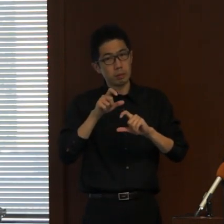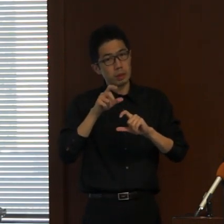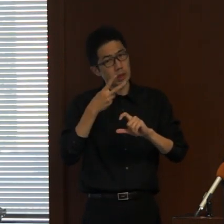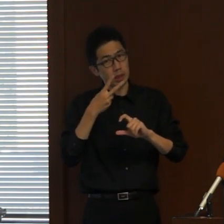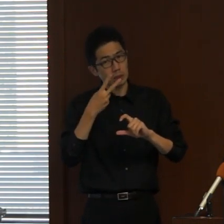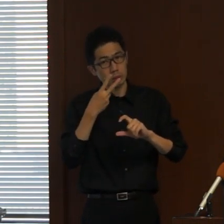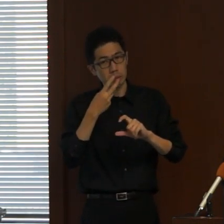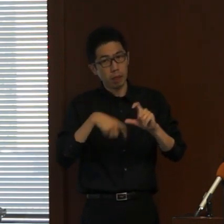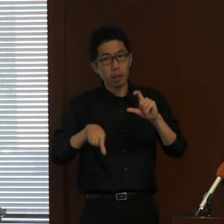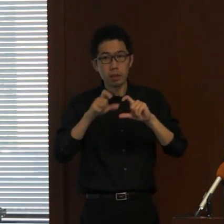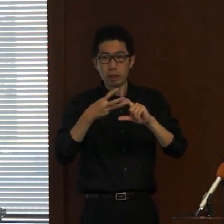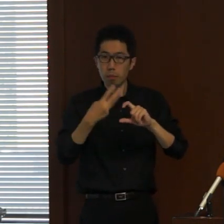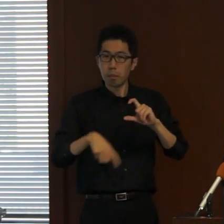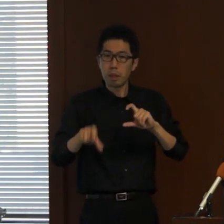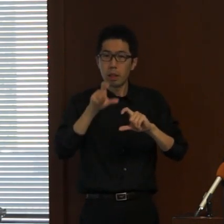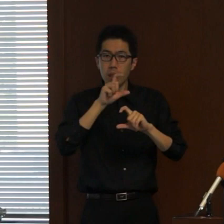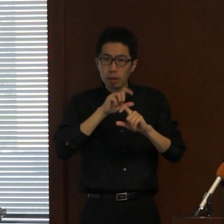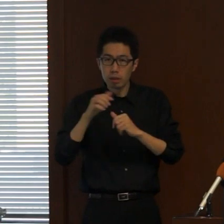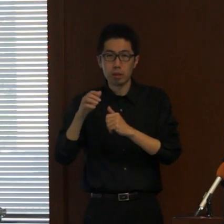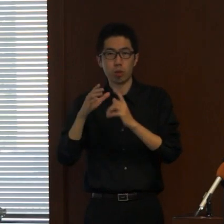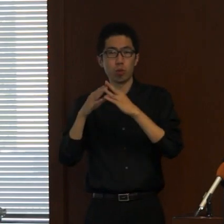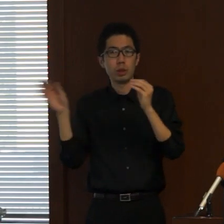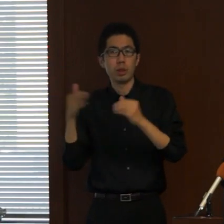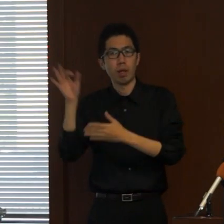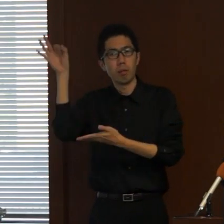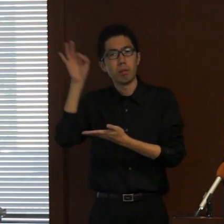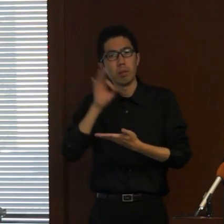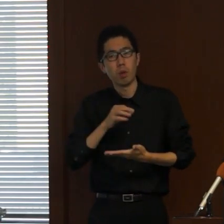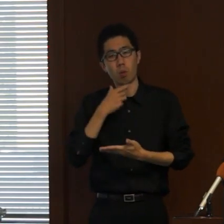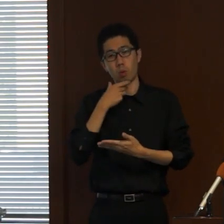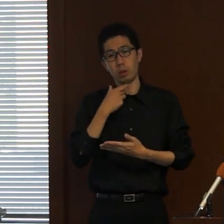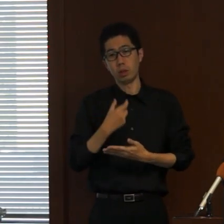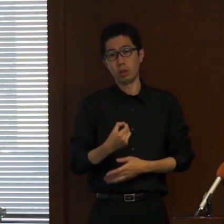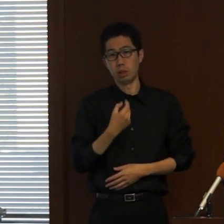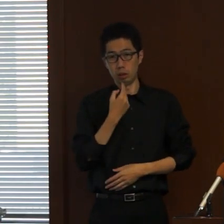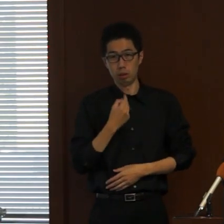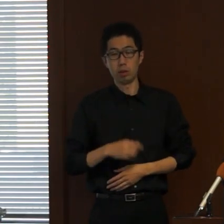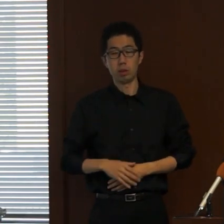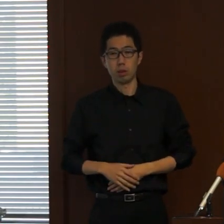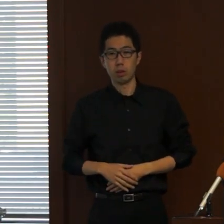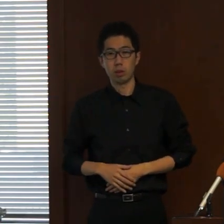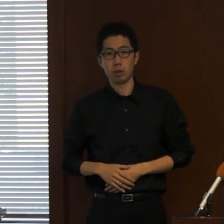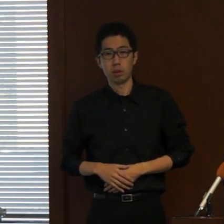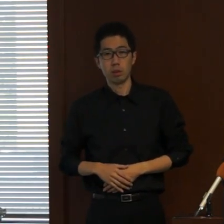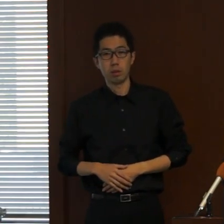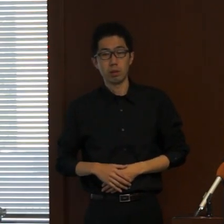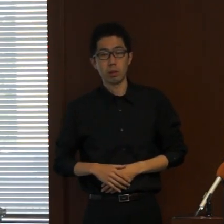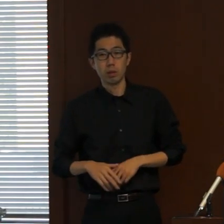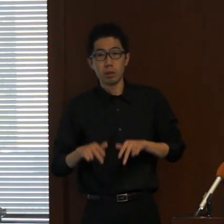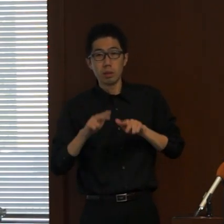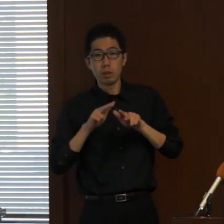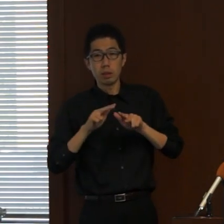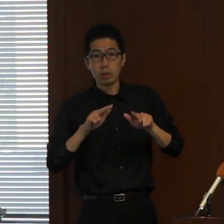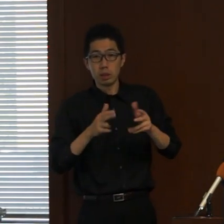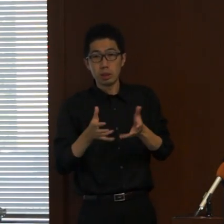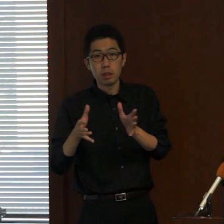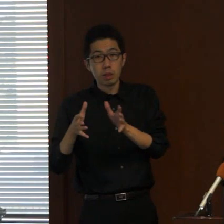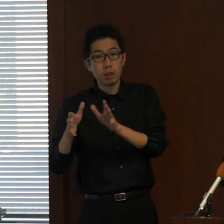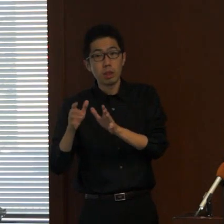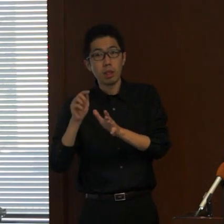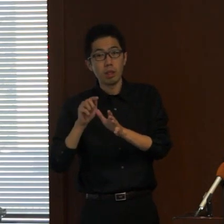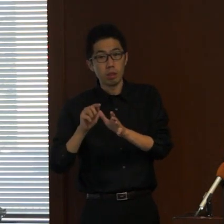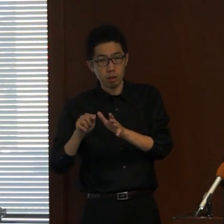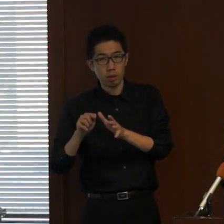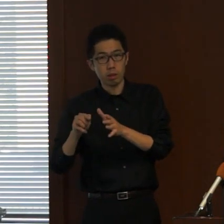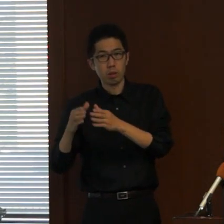これだけ自治体経由してさまざまな施策を国は打っているのに、国全体の自治体で1兆円